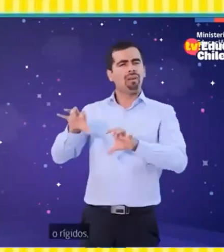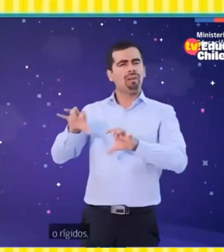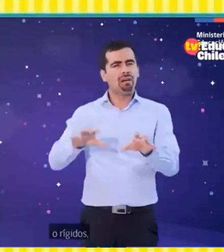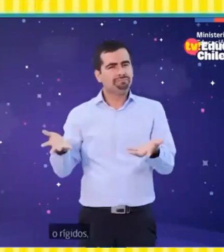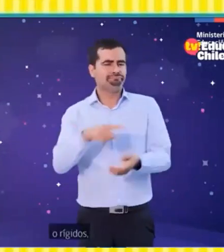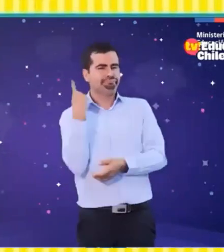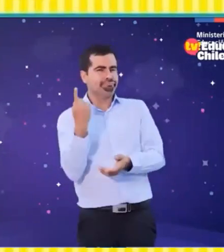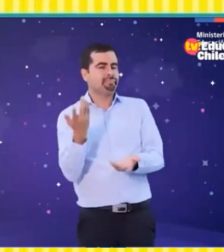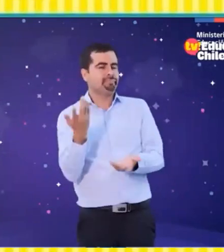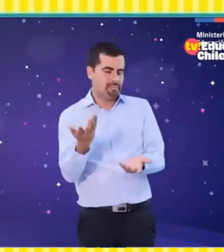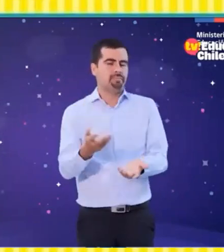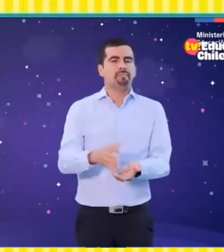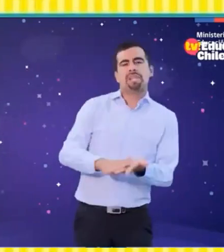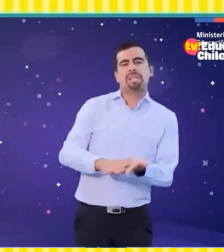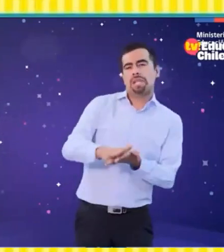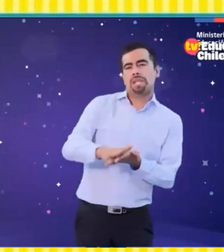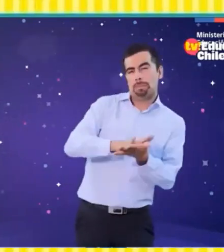o rígidos,